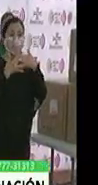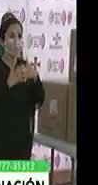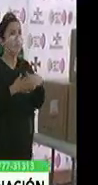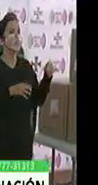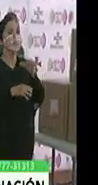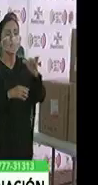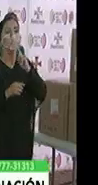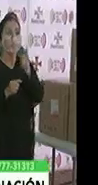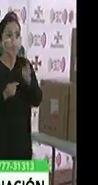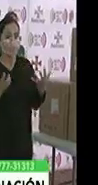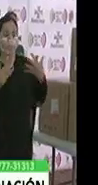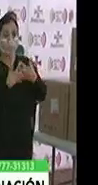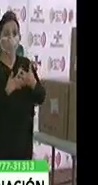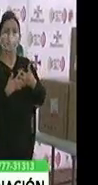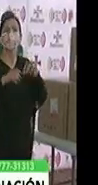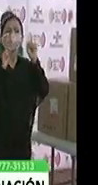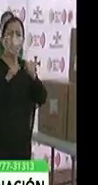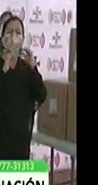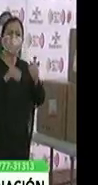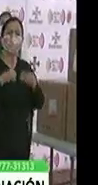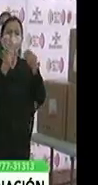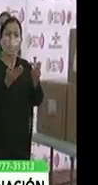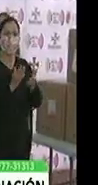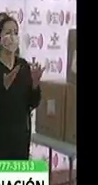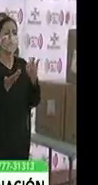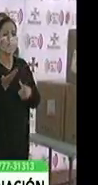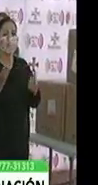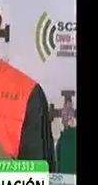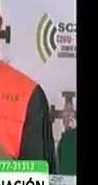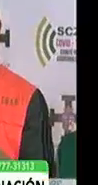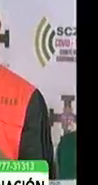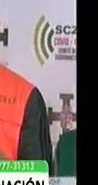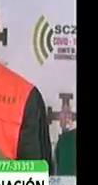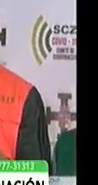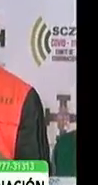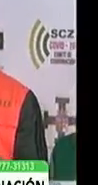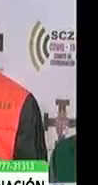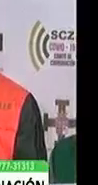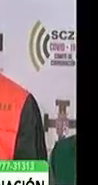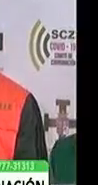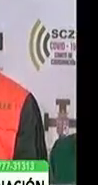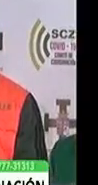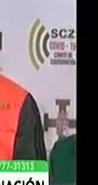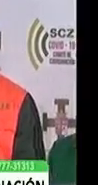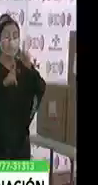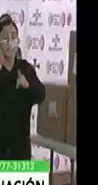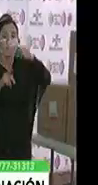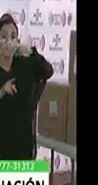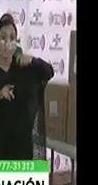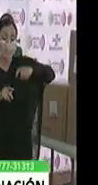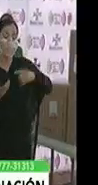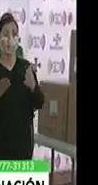para que podamos brindar un albergue para la gente que realmente